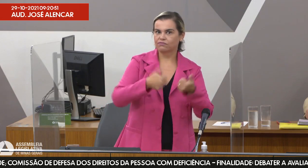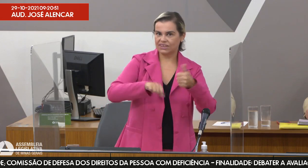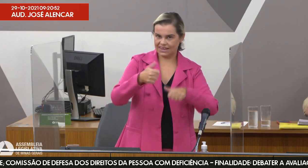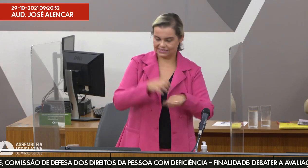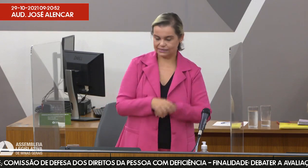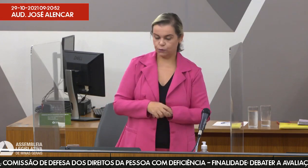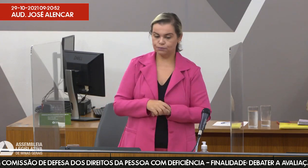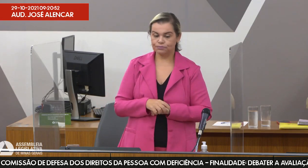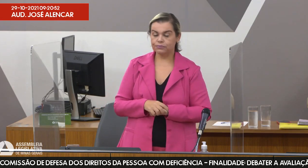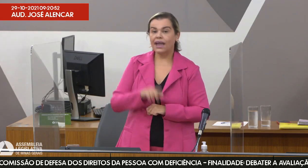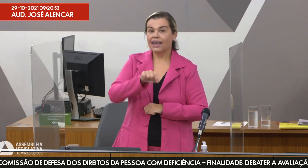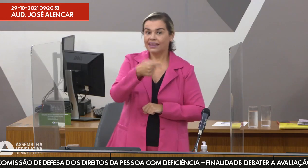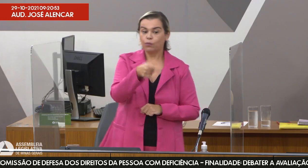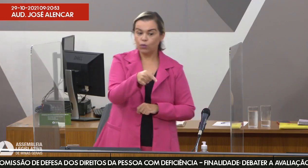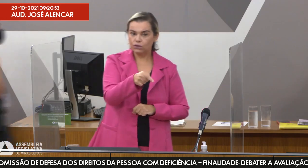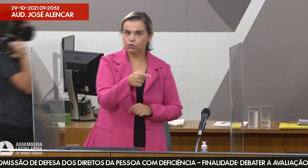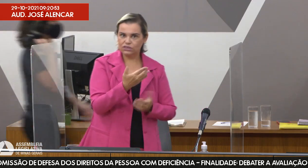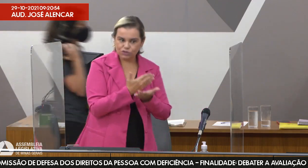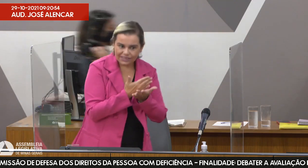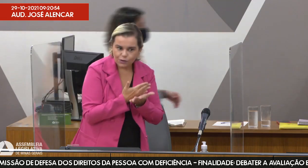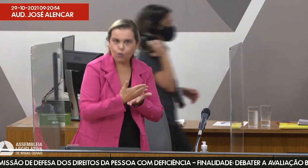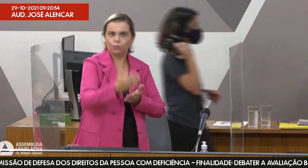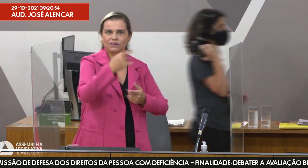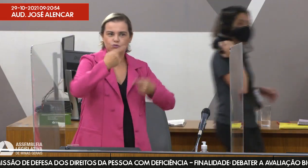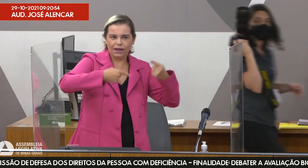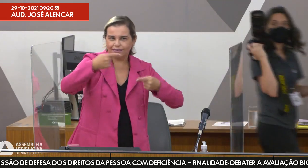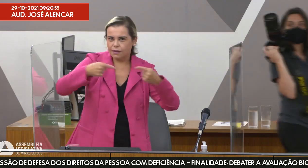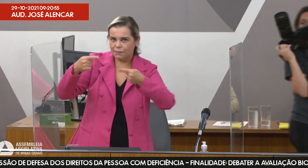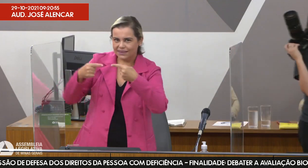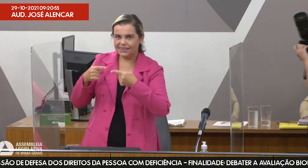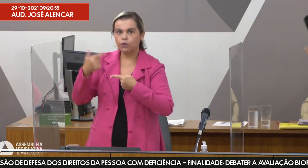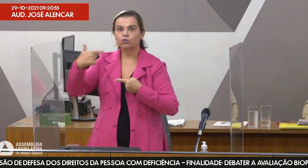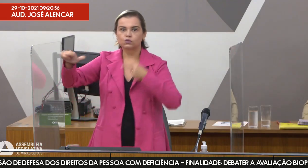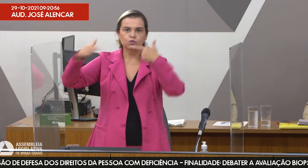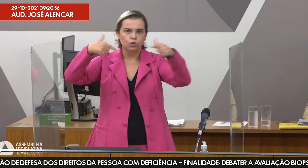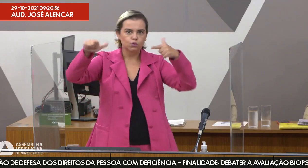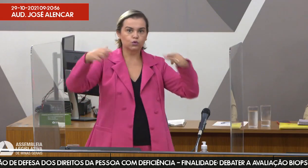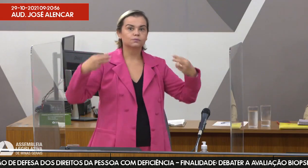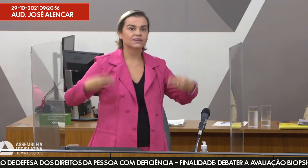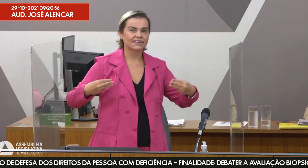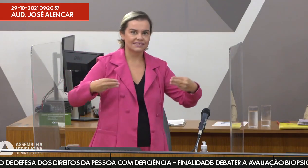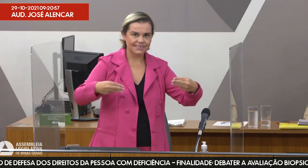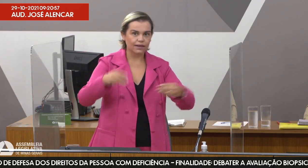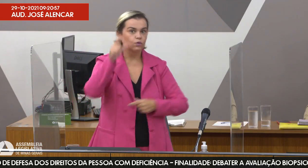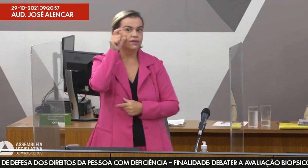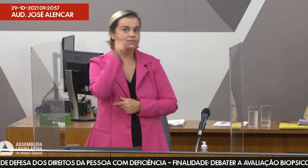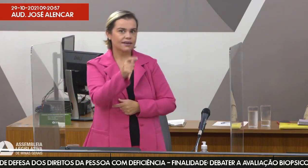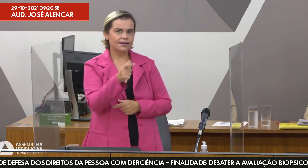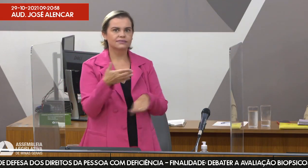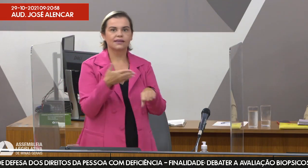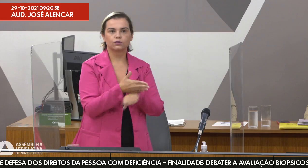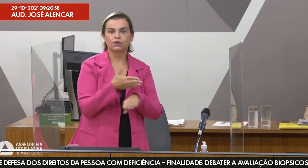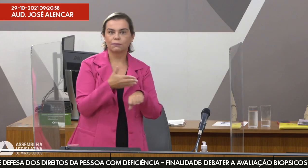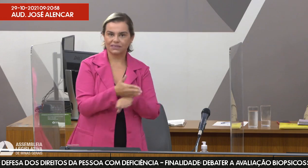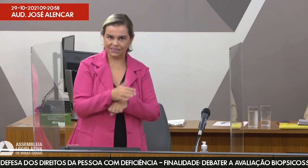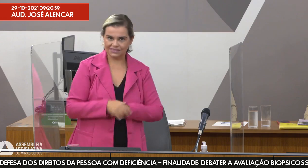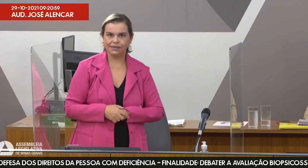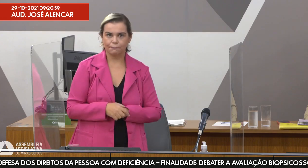análise ex-ante para a implementação da avaliação biopsicossocial.